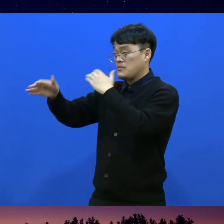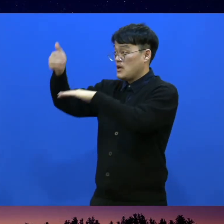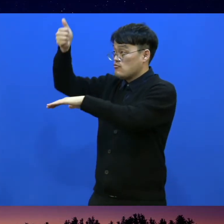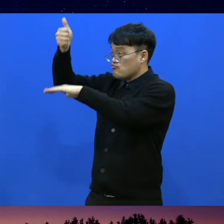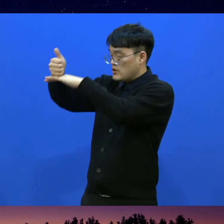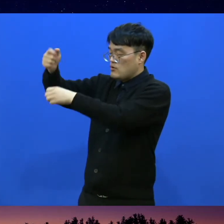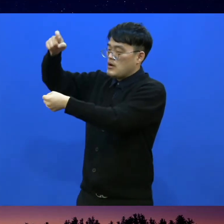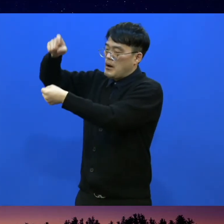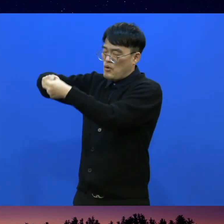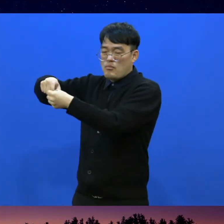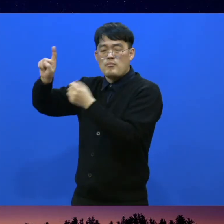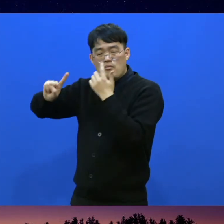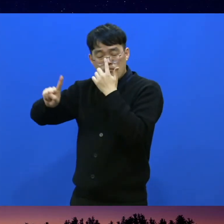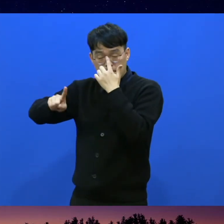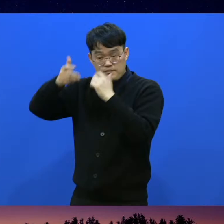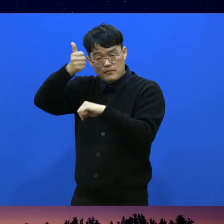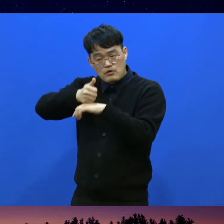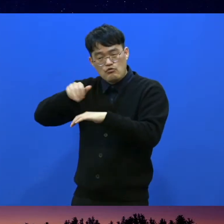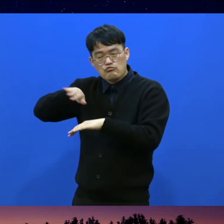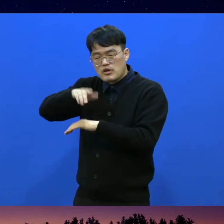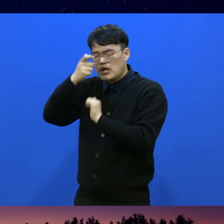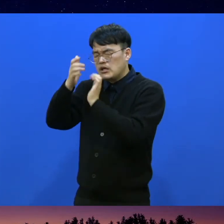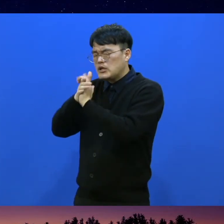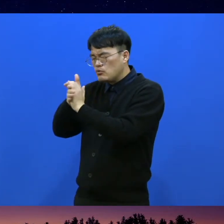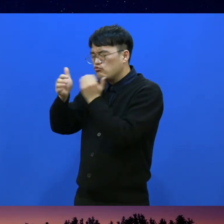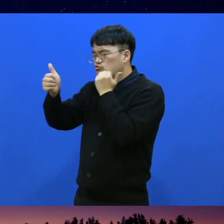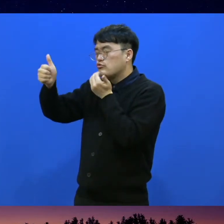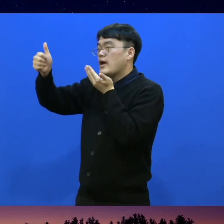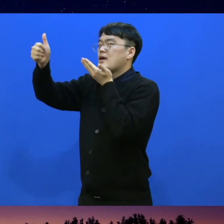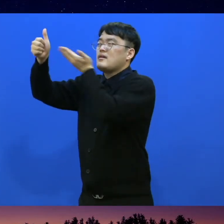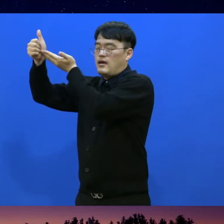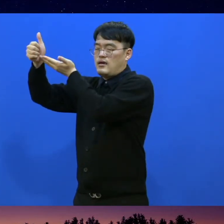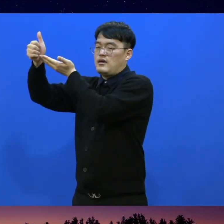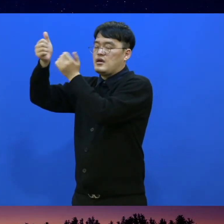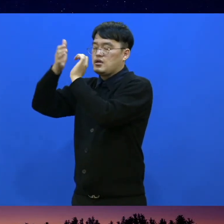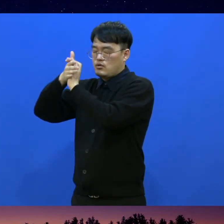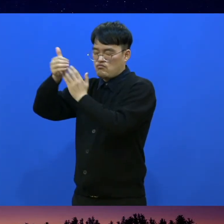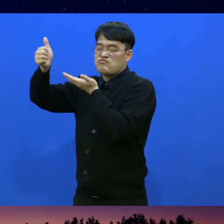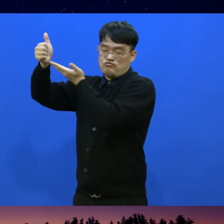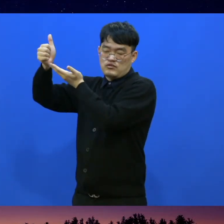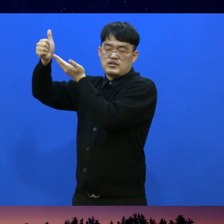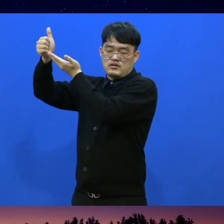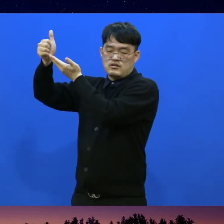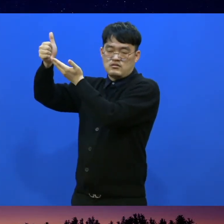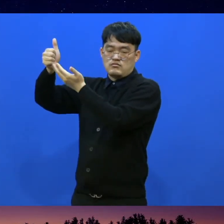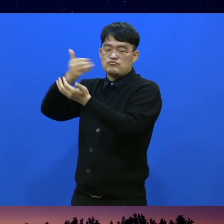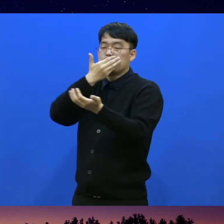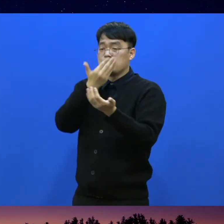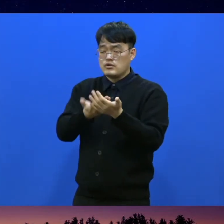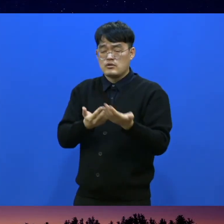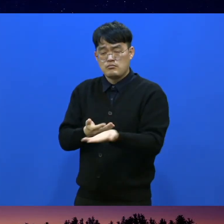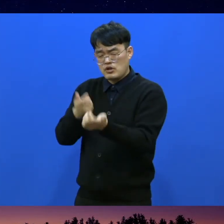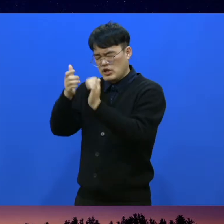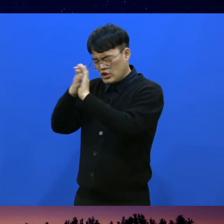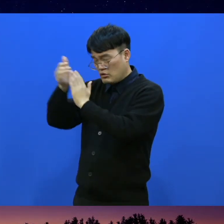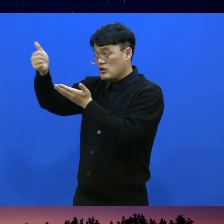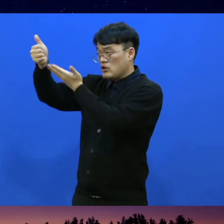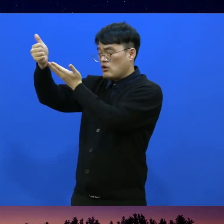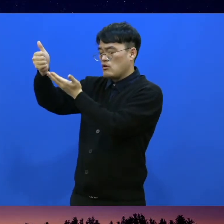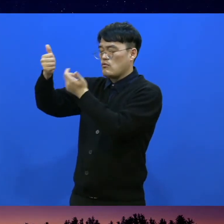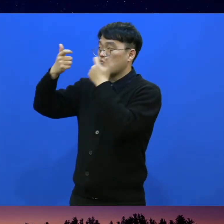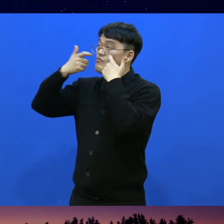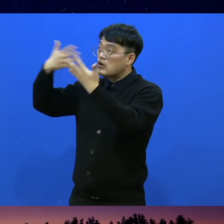최종적인 목표는 결국 우리의 기도의 대상과 연결이 되는 거예요. 자, 여러분 기도는 대상이 분명해야 합니다. 그 대상이